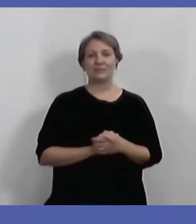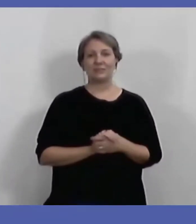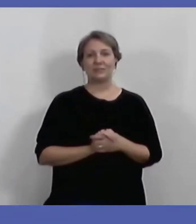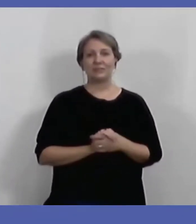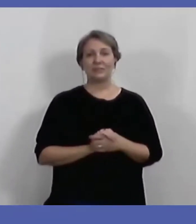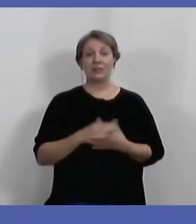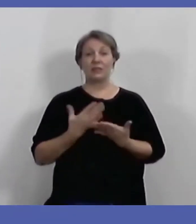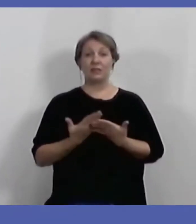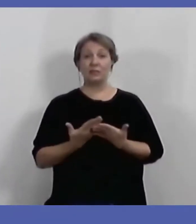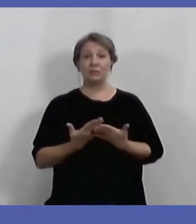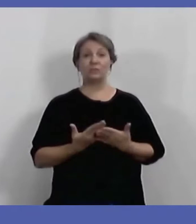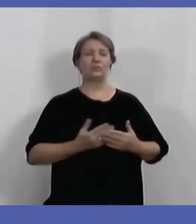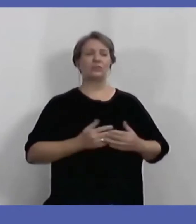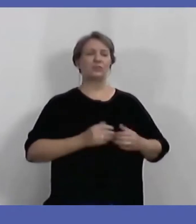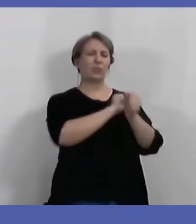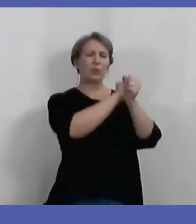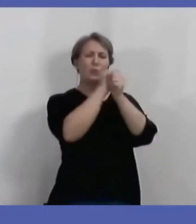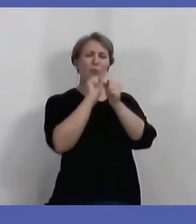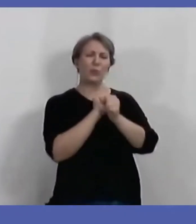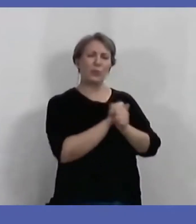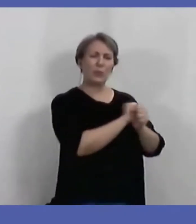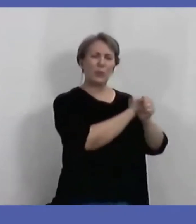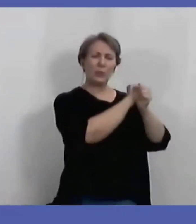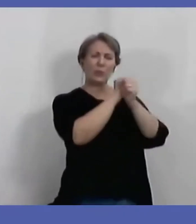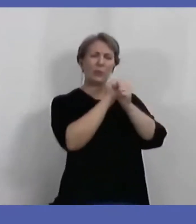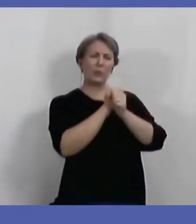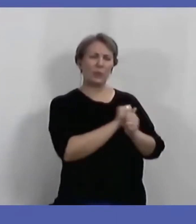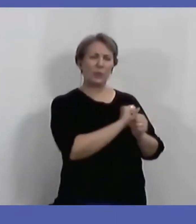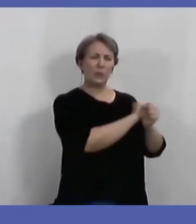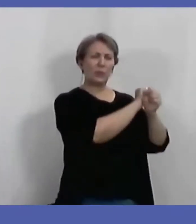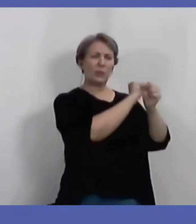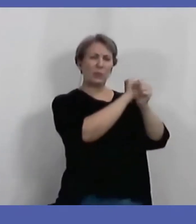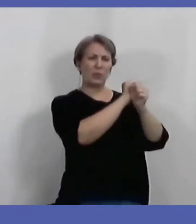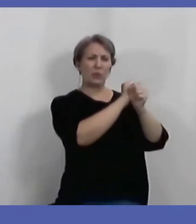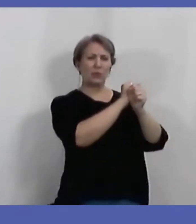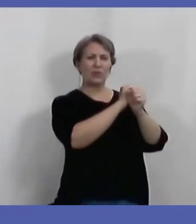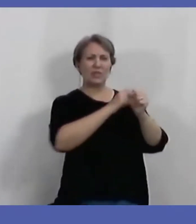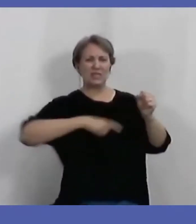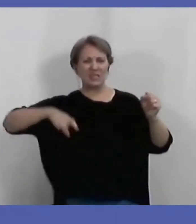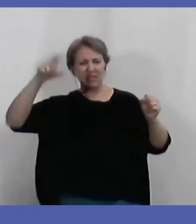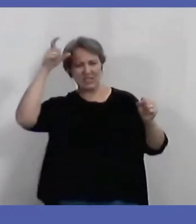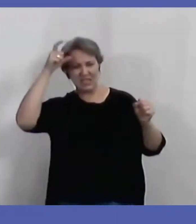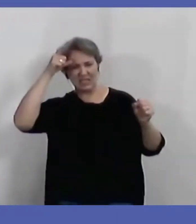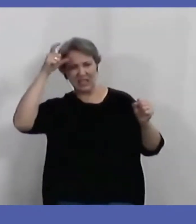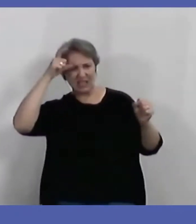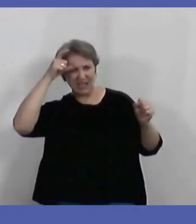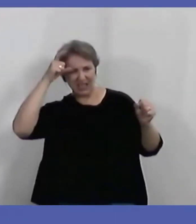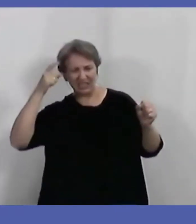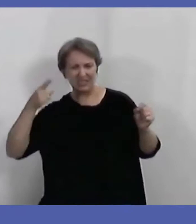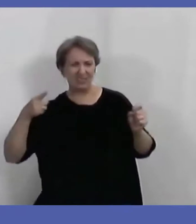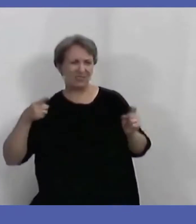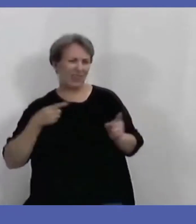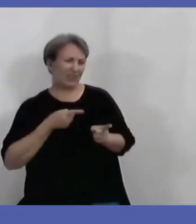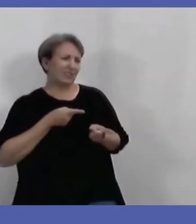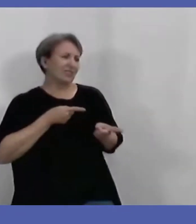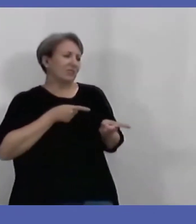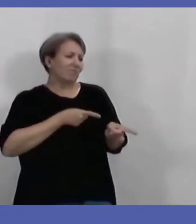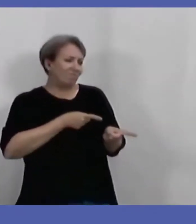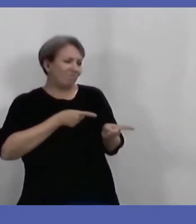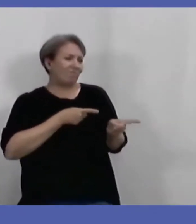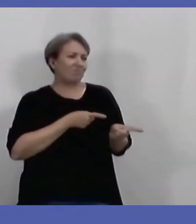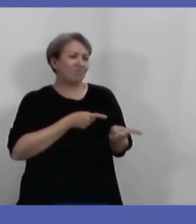edificação, o Satanás, né, as portas do Hades, ainda pode